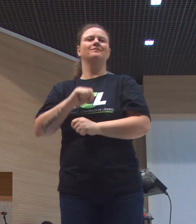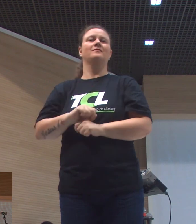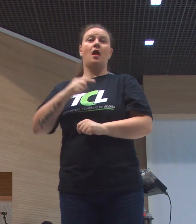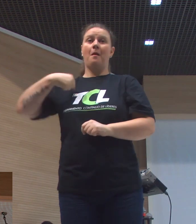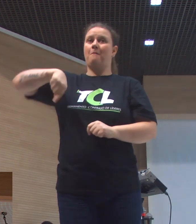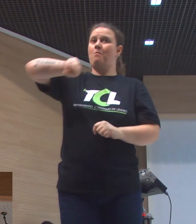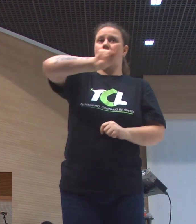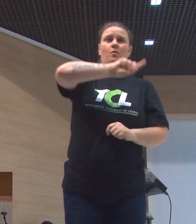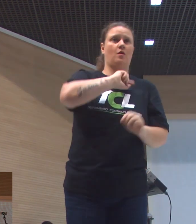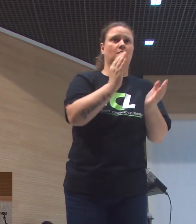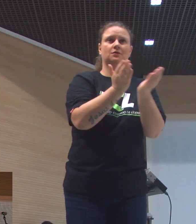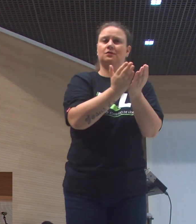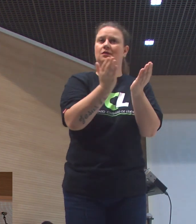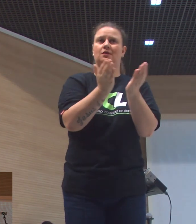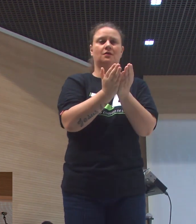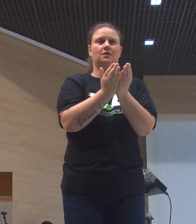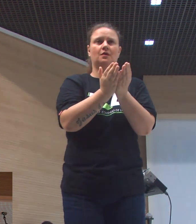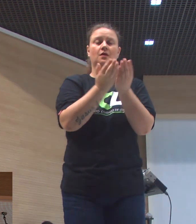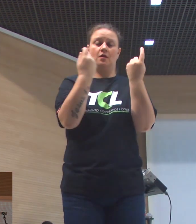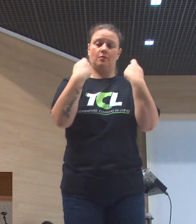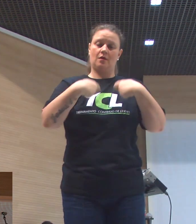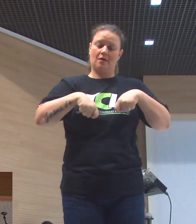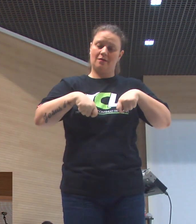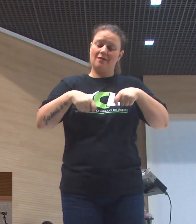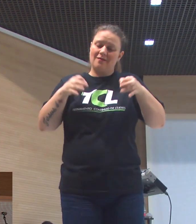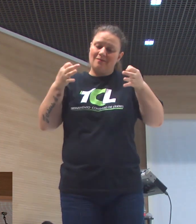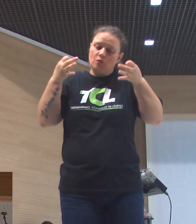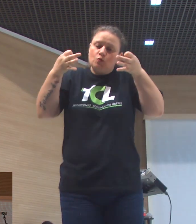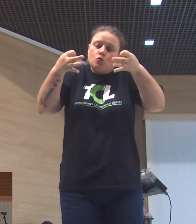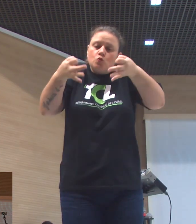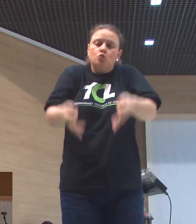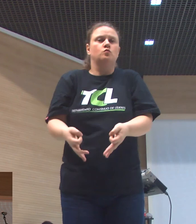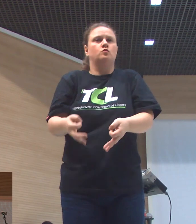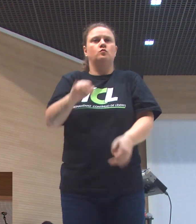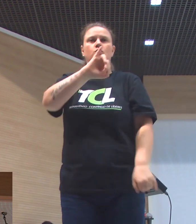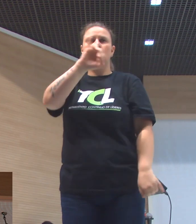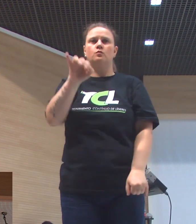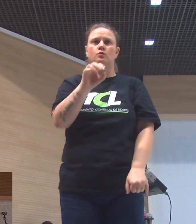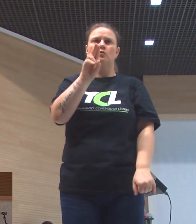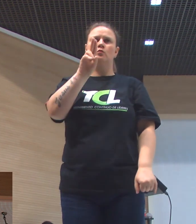E a Bíblia diz que a gente tem que ser justo. Justo nesses aspectos.